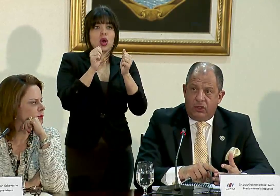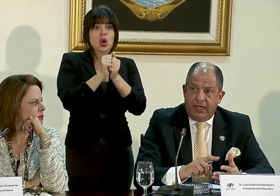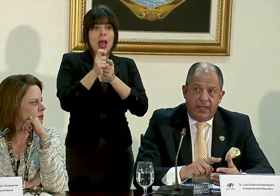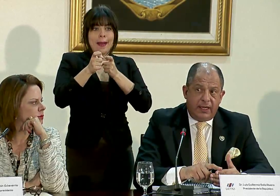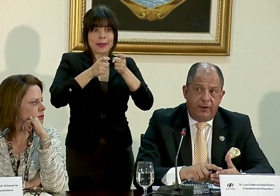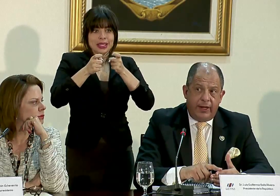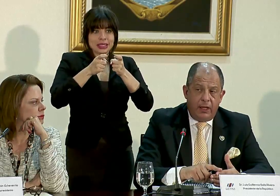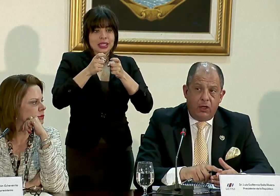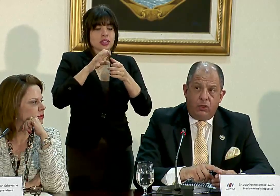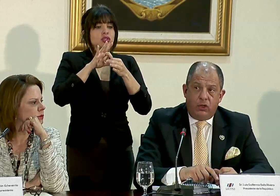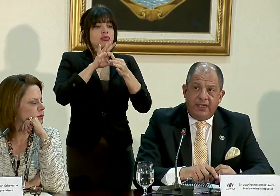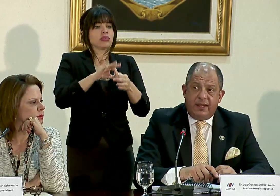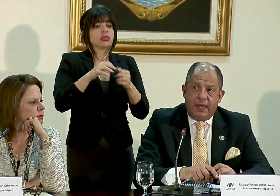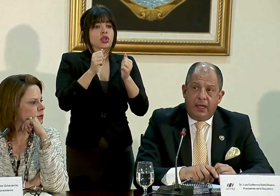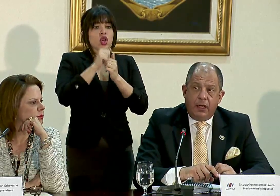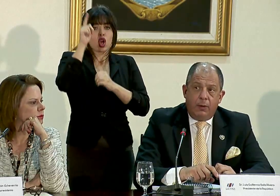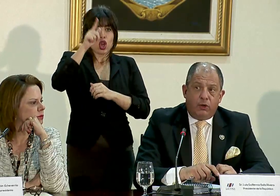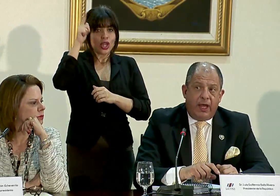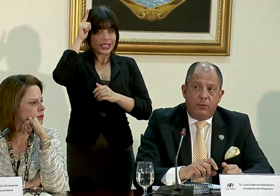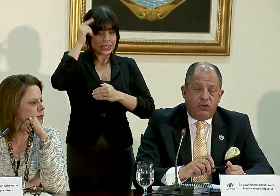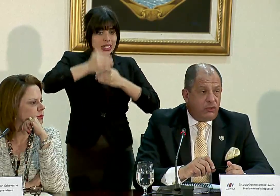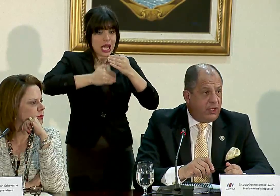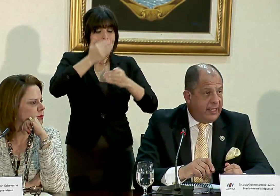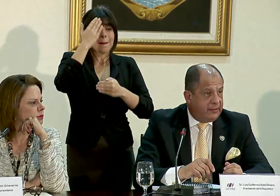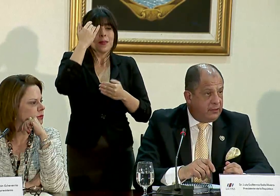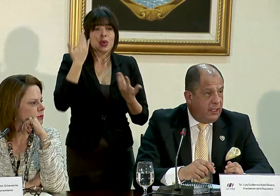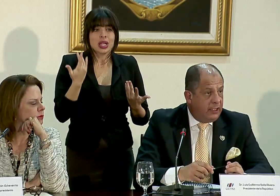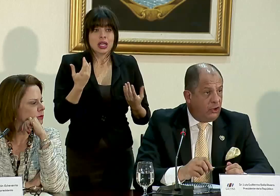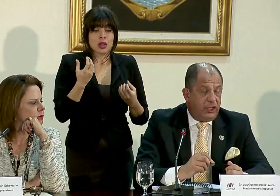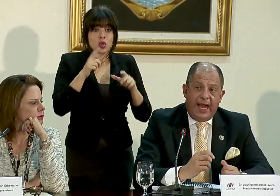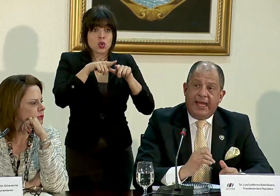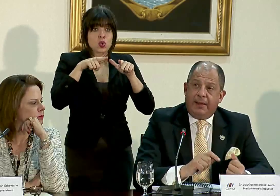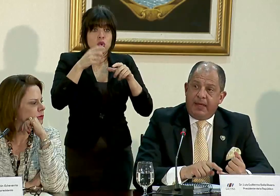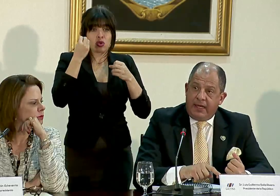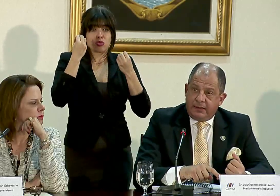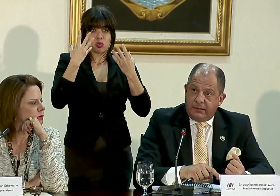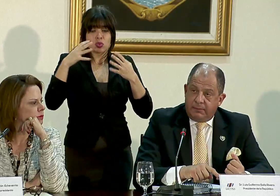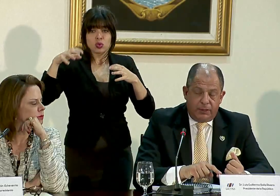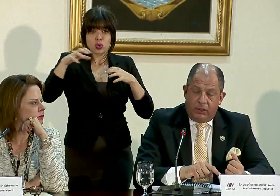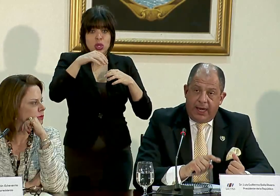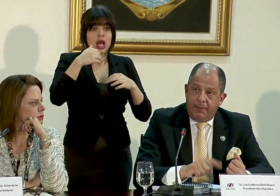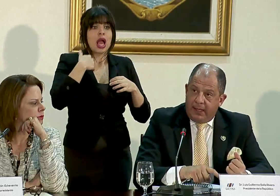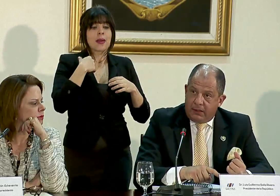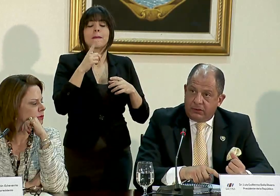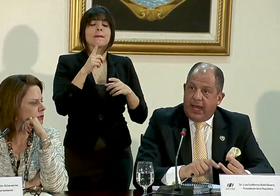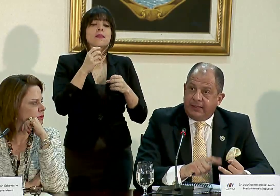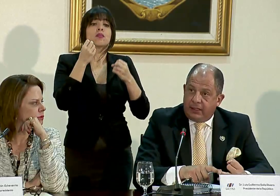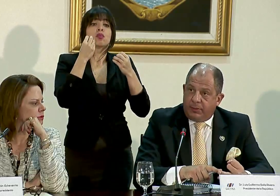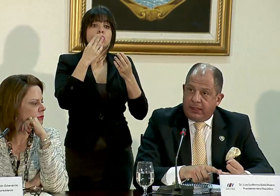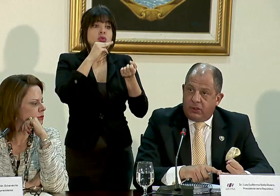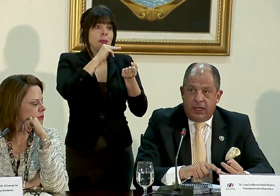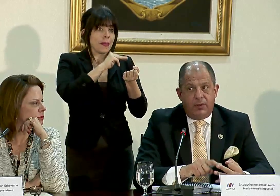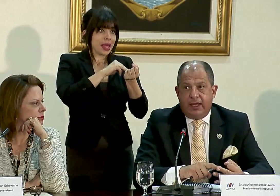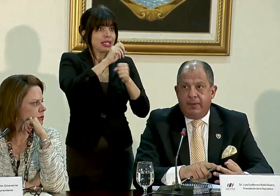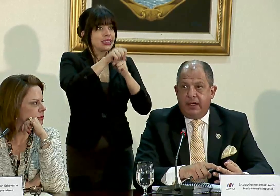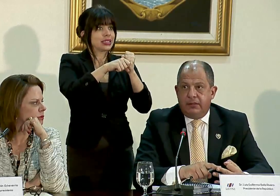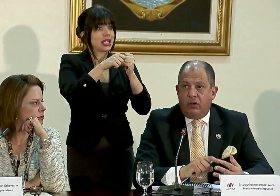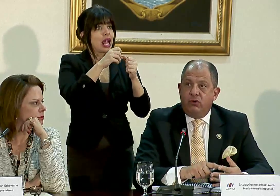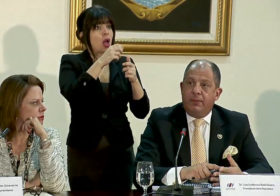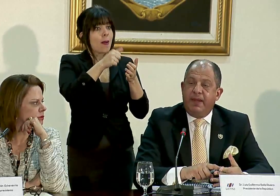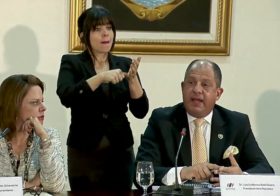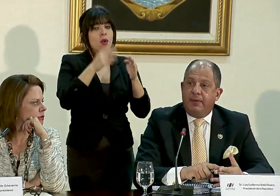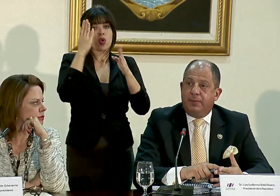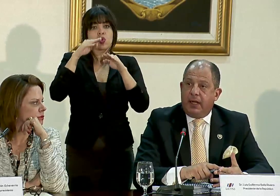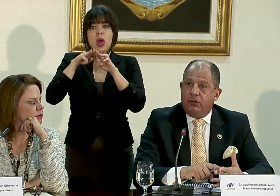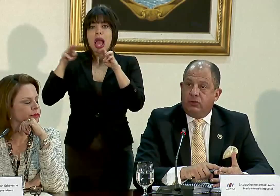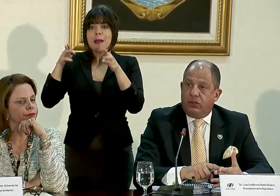administración y tiene que ver con logística porque hay muchos lugares en donde hay camillas perdón hay médicos hay salas de operación y no hay camillas